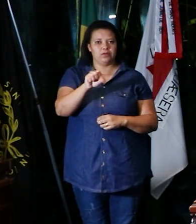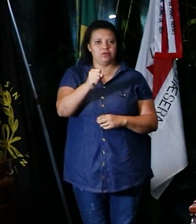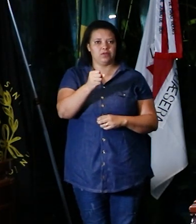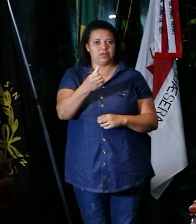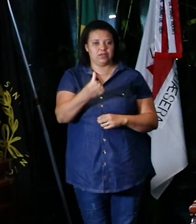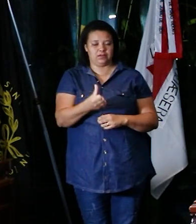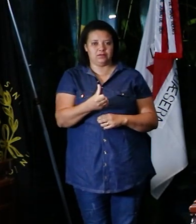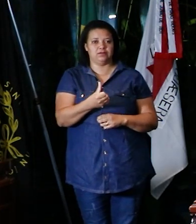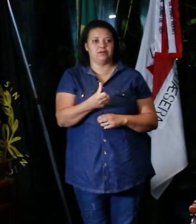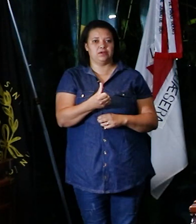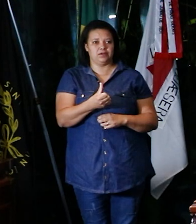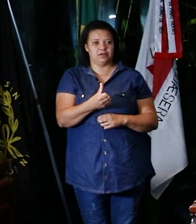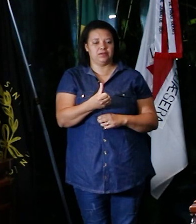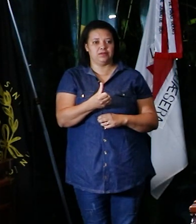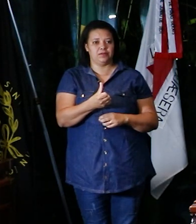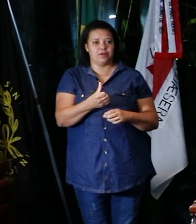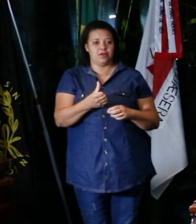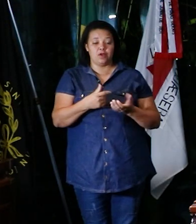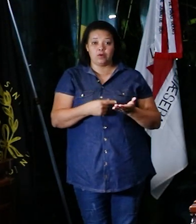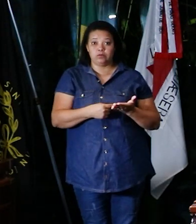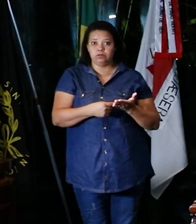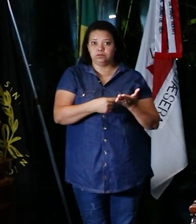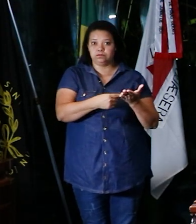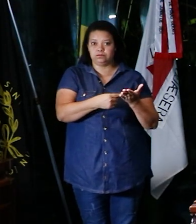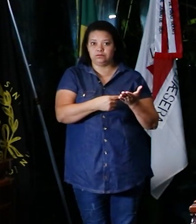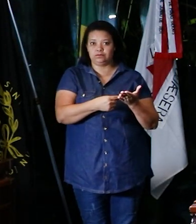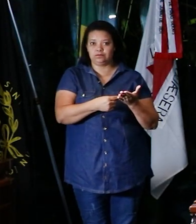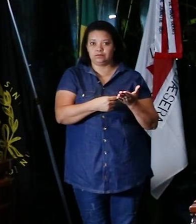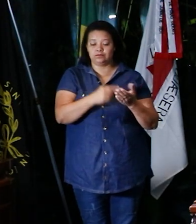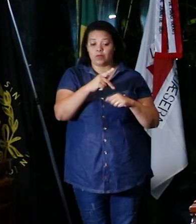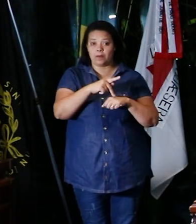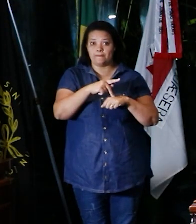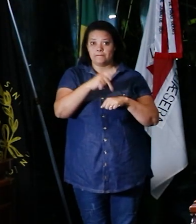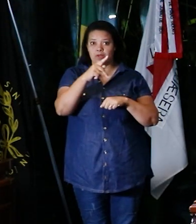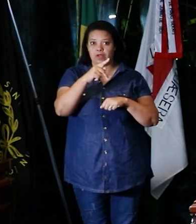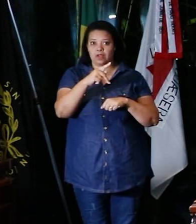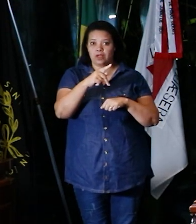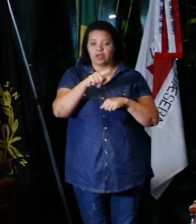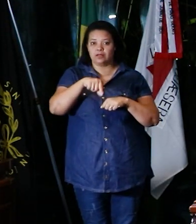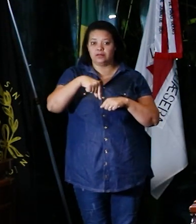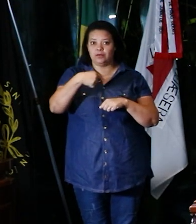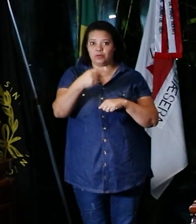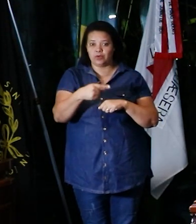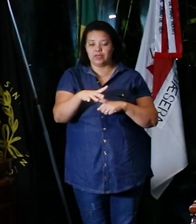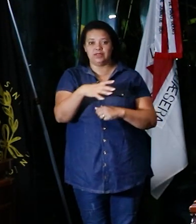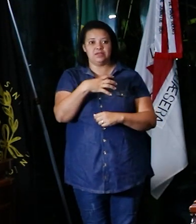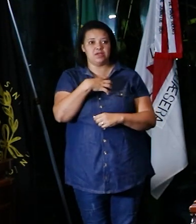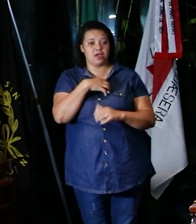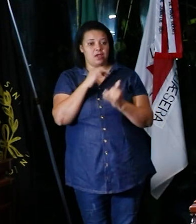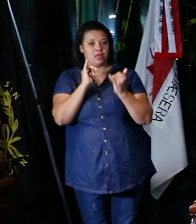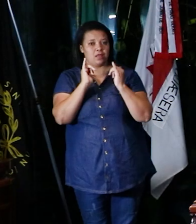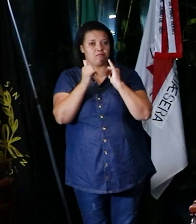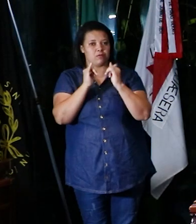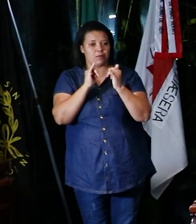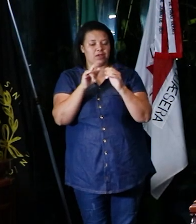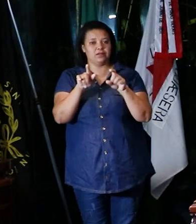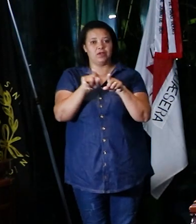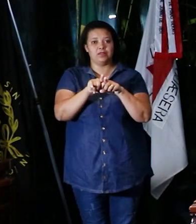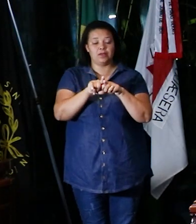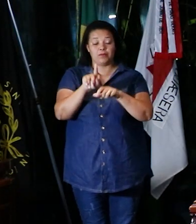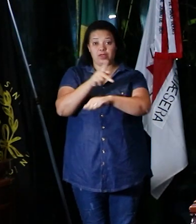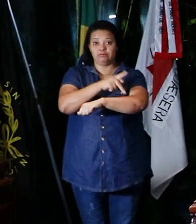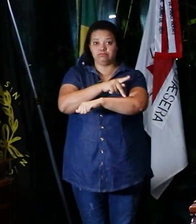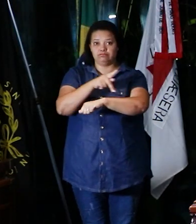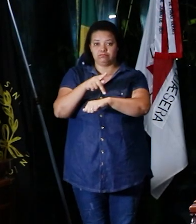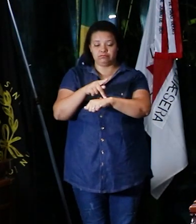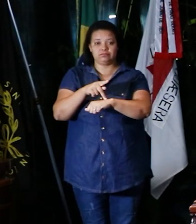1986, tendo lecionado a convite na pós-graduação do curso de Ciência da Informação e na graduação do curso de Pedagogia da